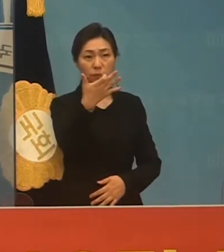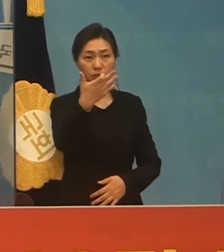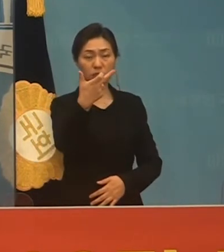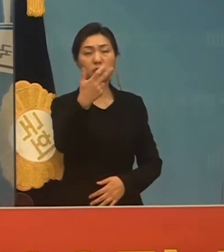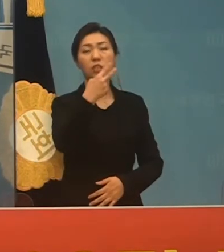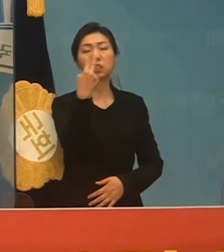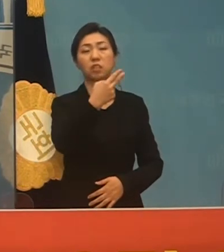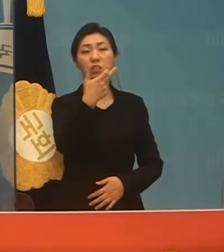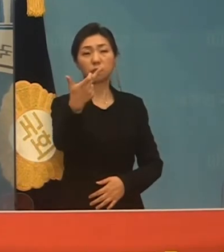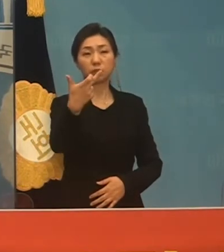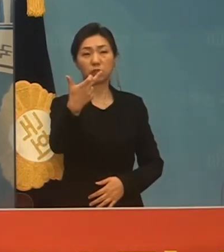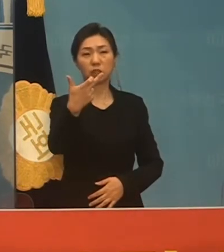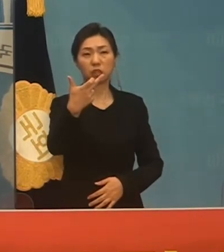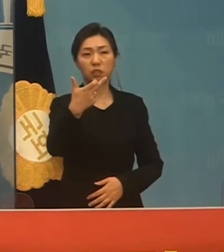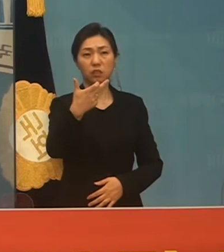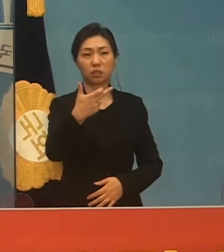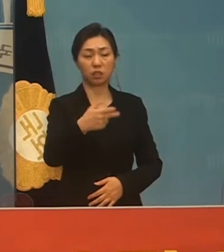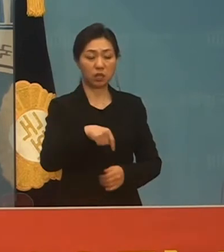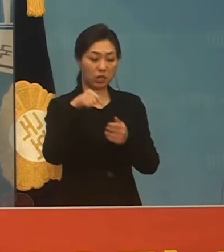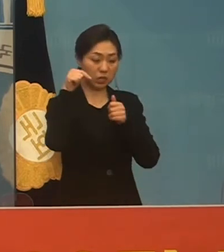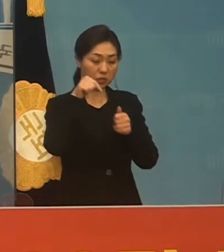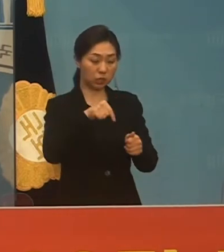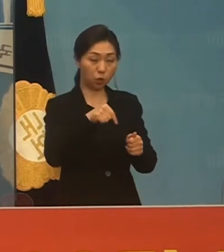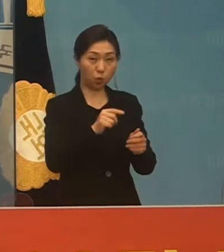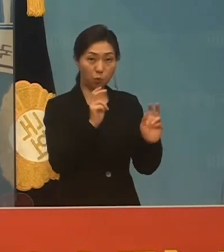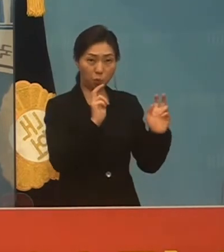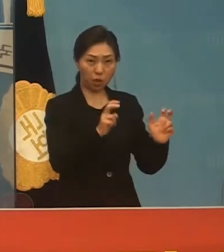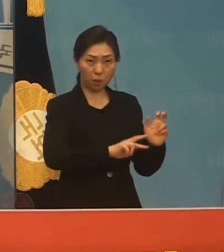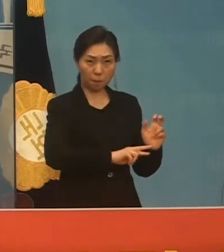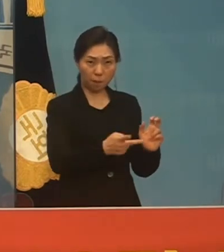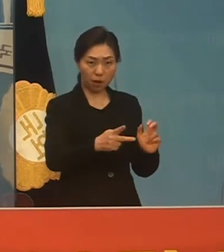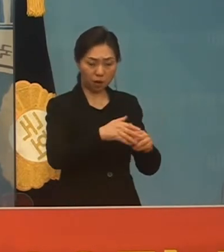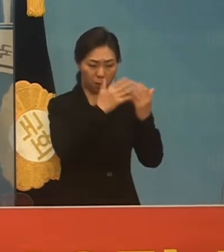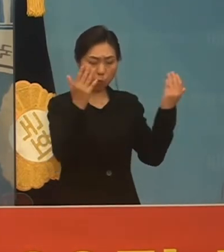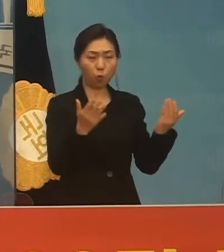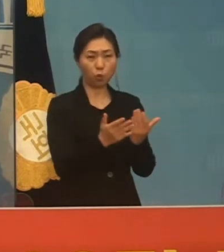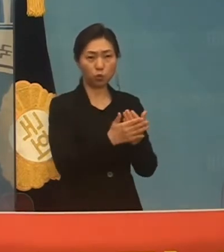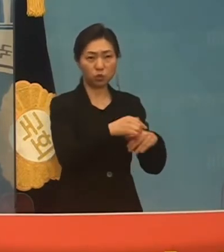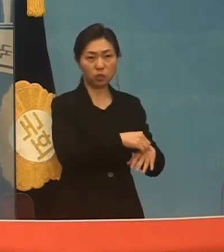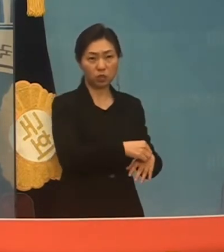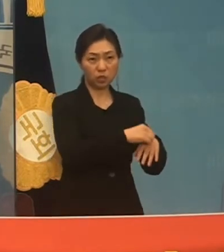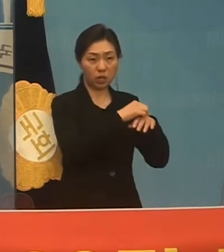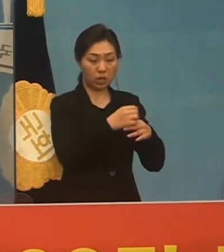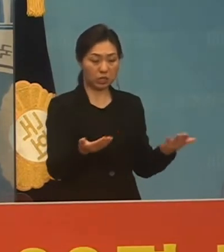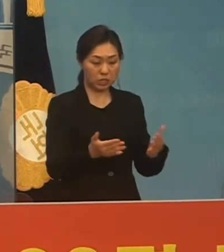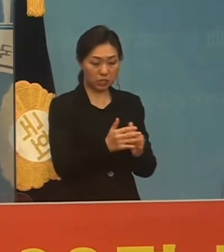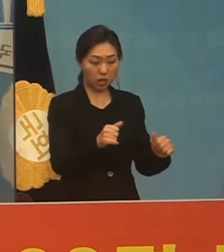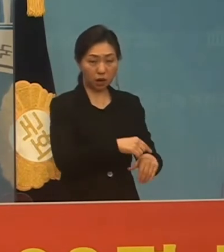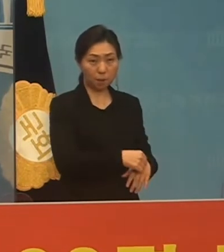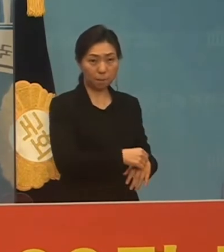2017년도 도급업체 변경을 통해 포괄적 승계에 대한 노사갈등을 시작으로